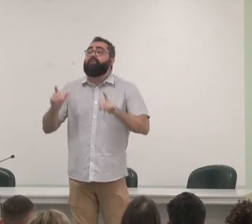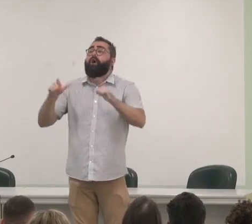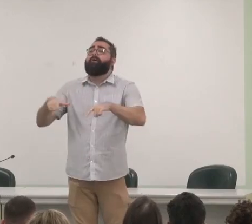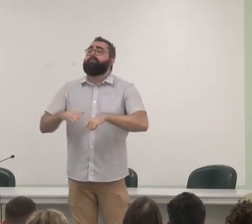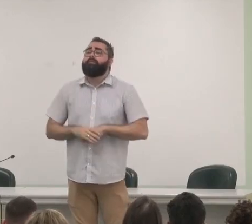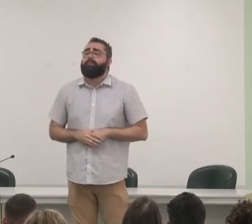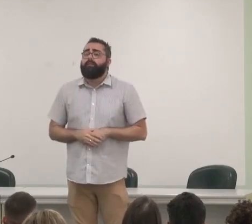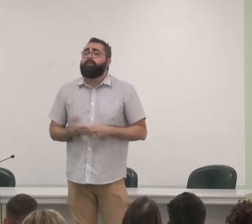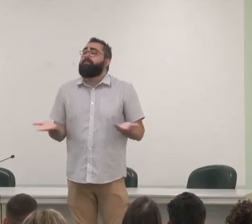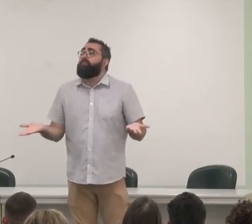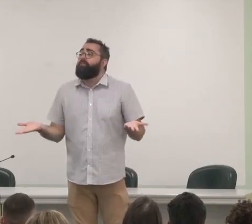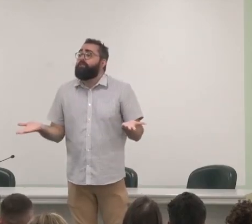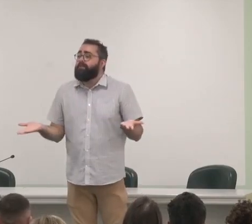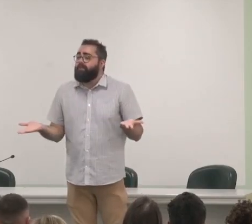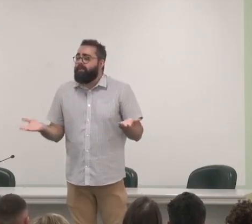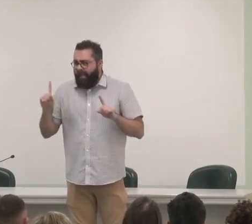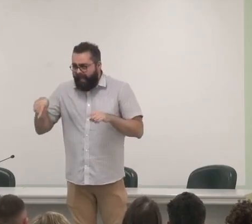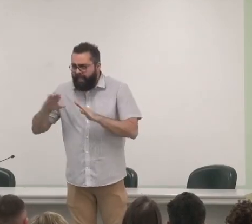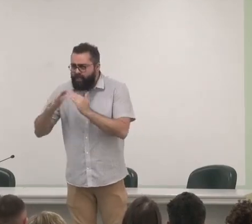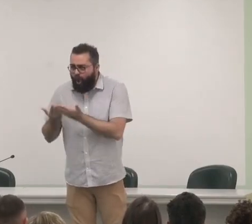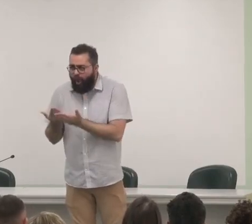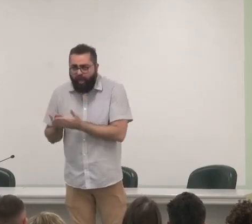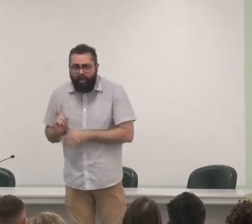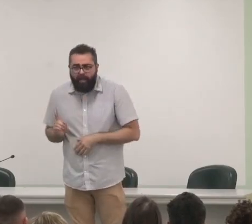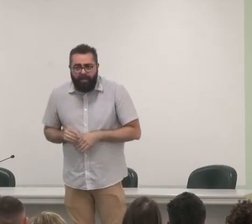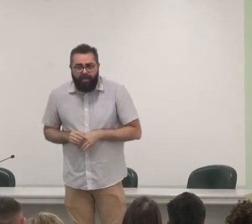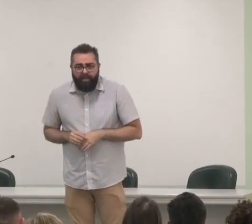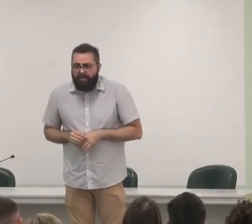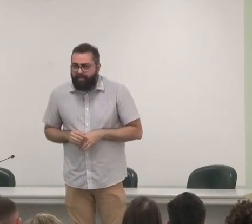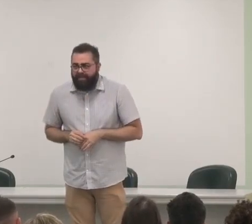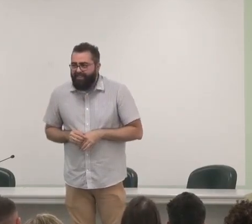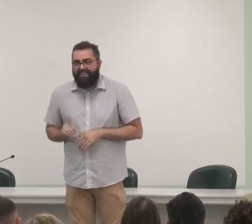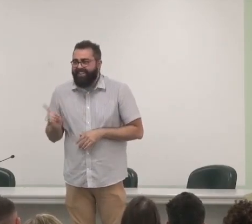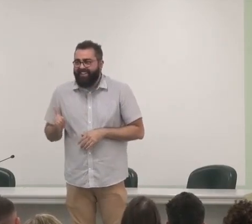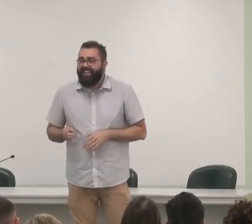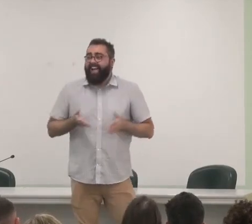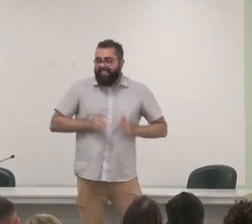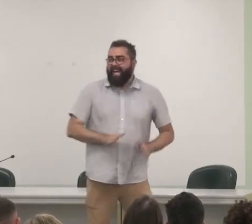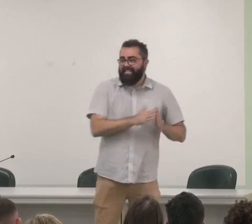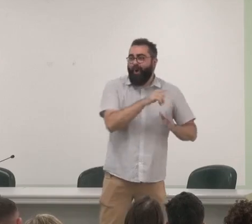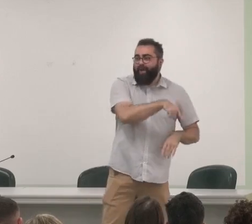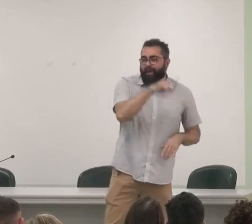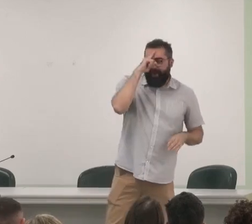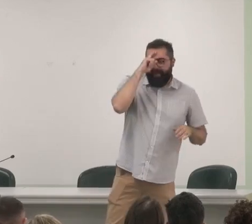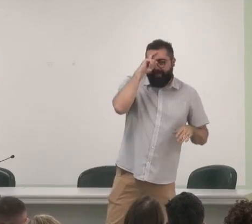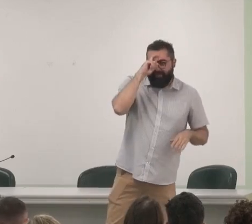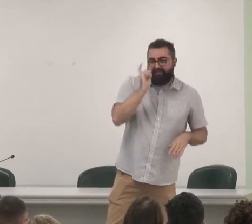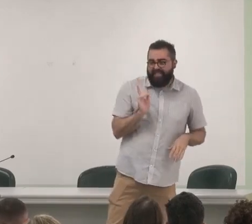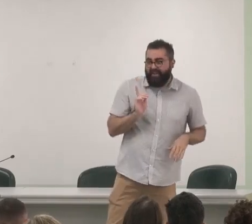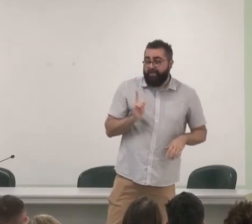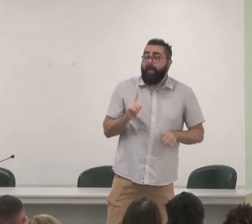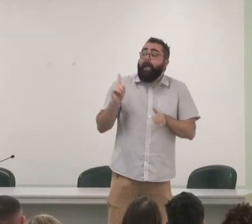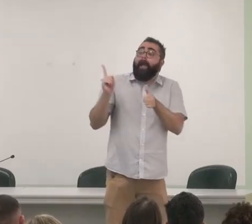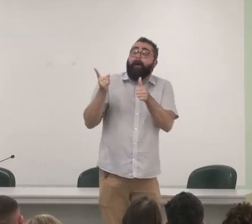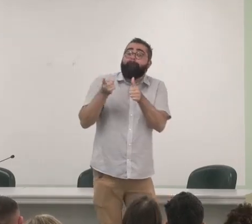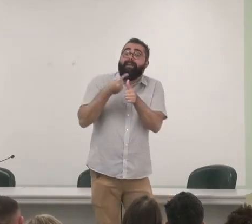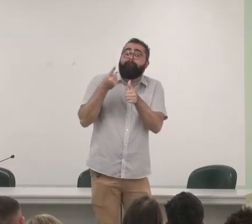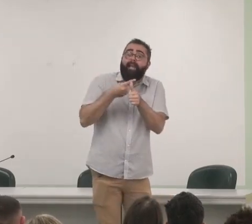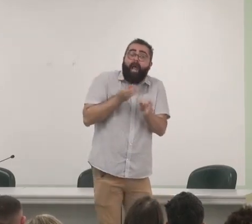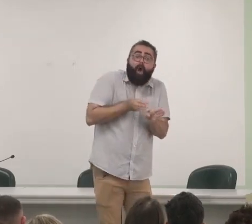elas nascem aonde? Elas não nascem na escola, né? Elas nascem em casa, nascem no hospital.